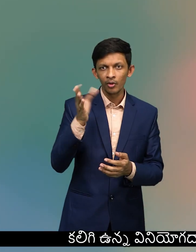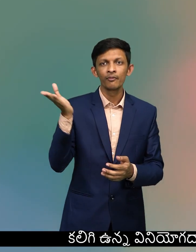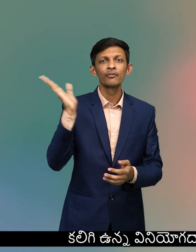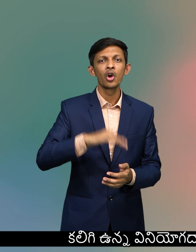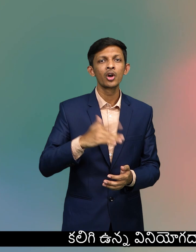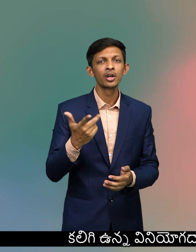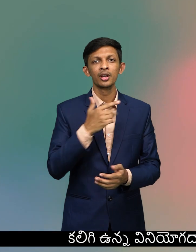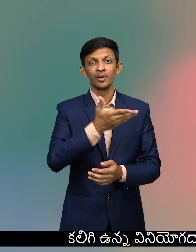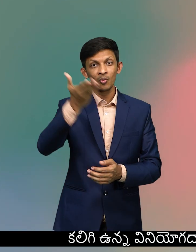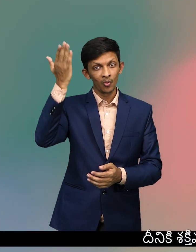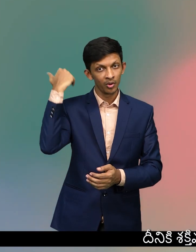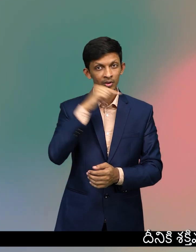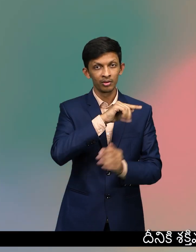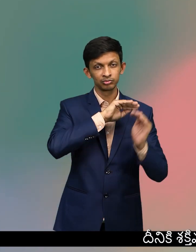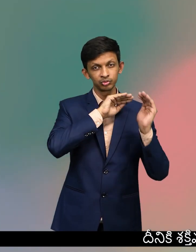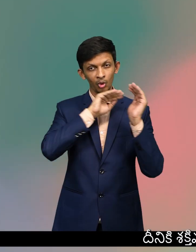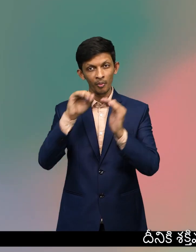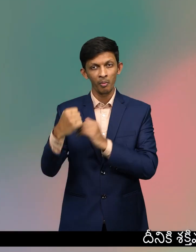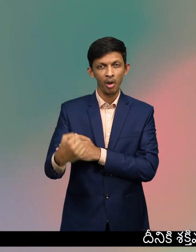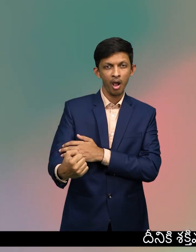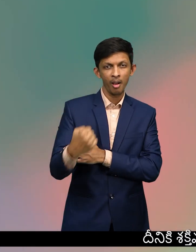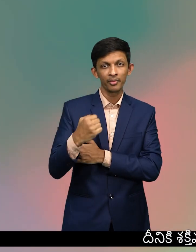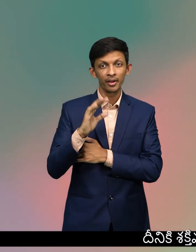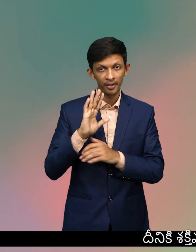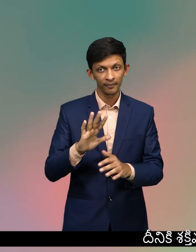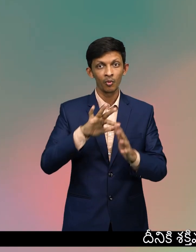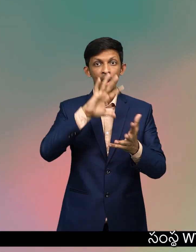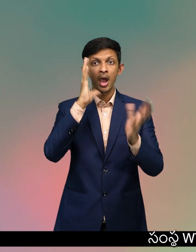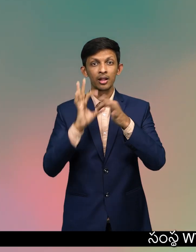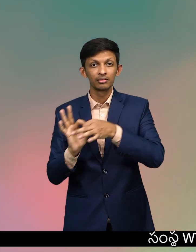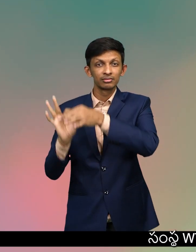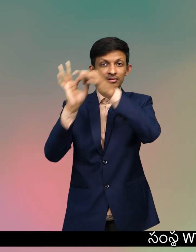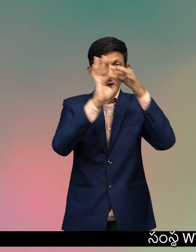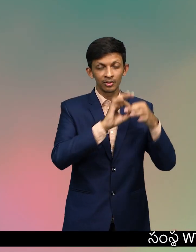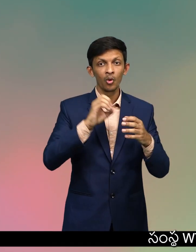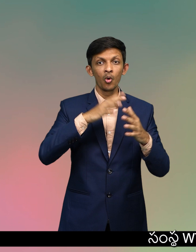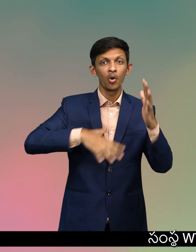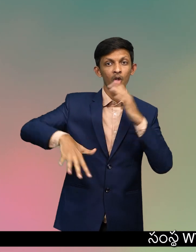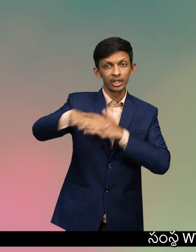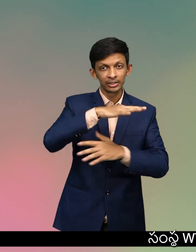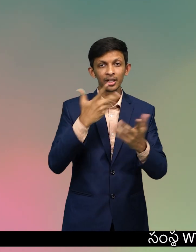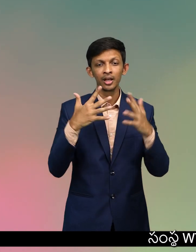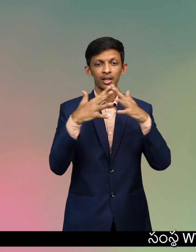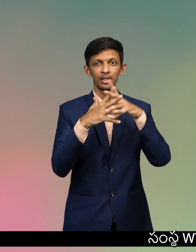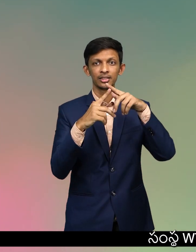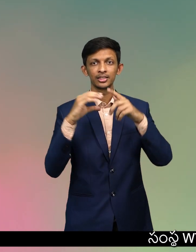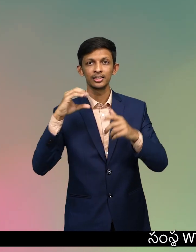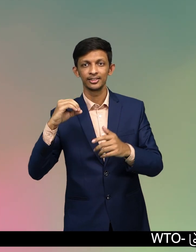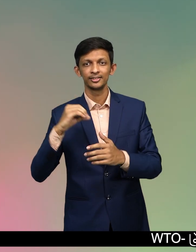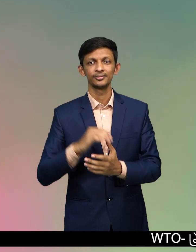చేకూరుస్తుంది. దీనికి శక్తివంతమైన అంతర్జాతీయ సంస్థ WTO మద్దతు ఇచ్చింది.